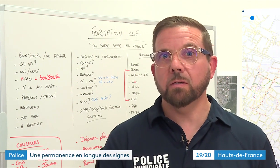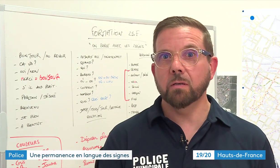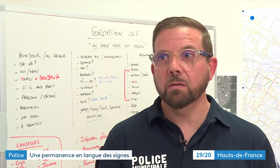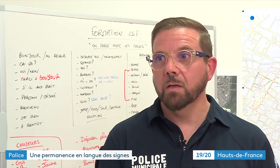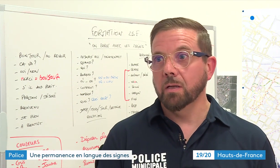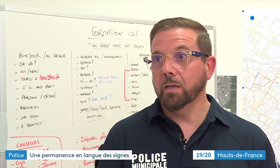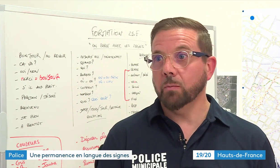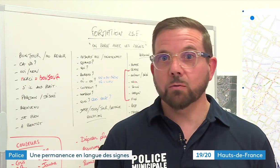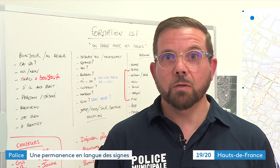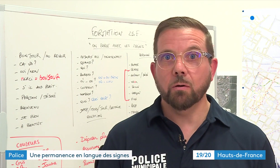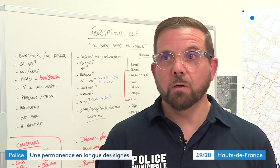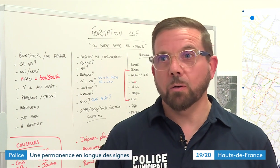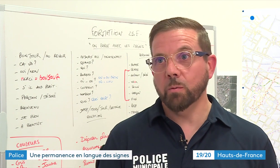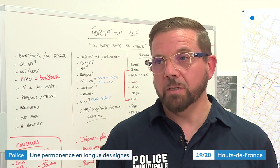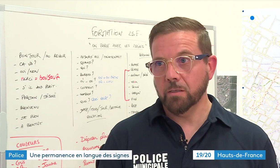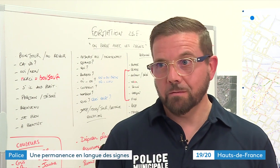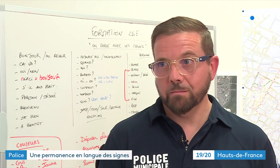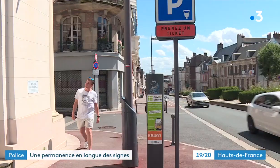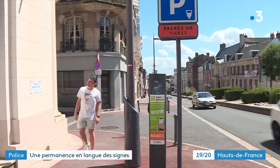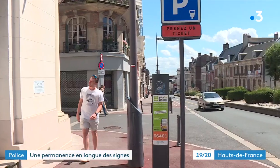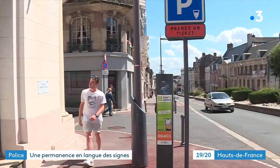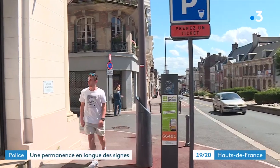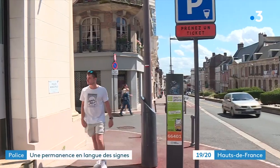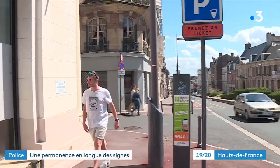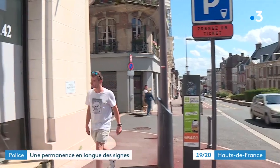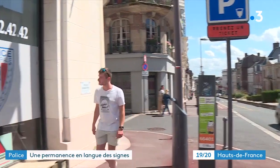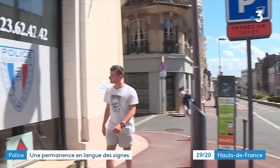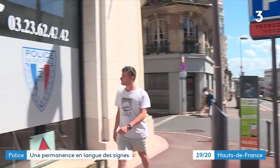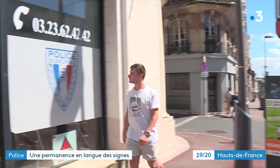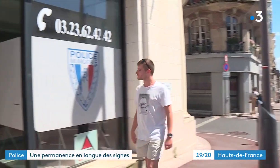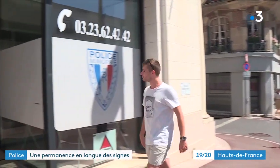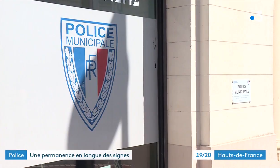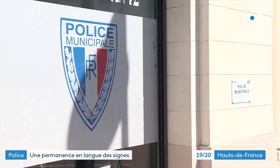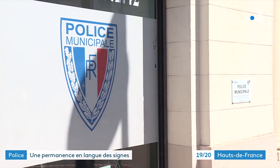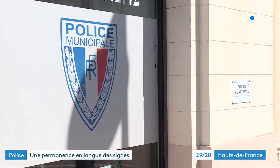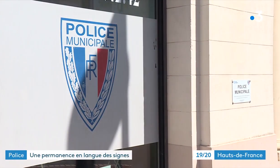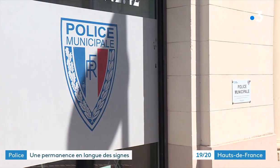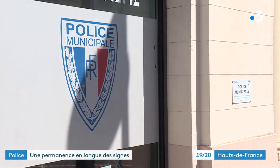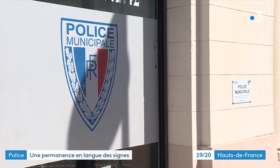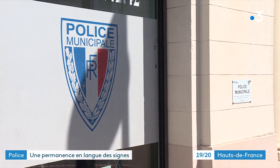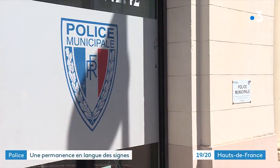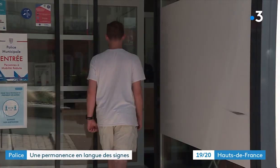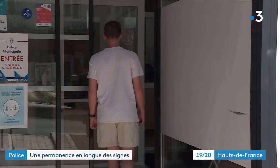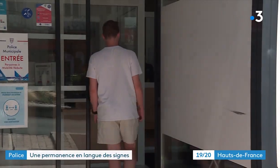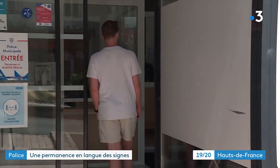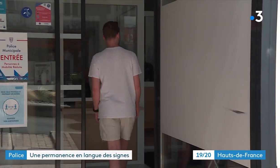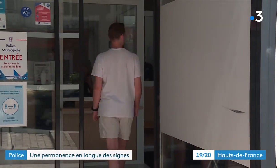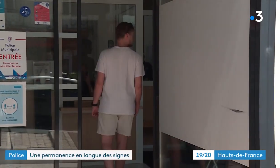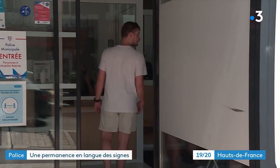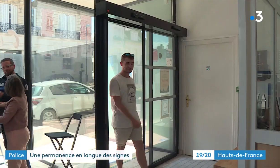des réponses à leurs problématiques. La police peut désormais accueillir des personnes sourdes et malentendantes tous les mercredis après-midi.